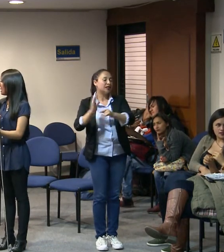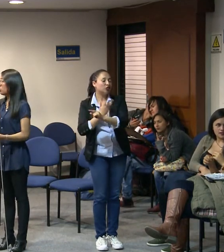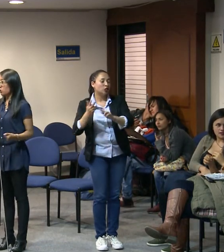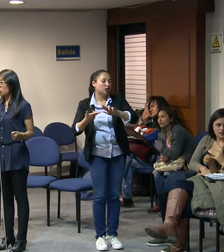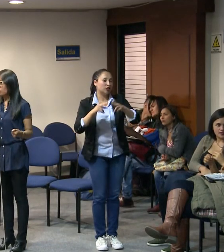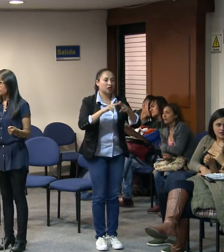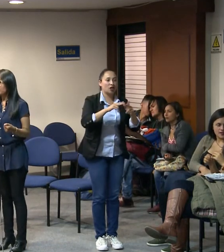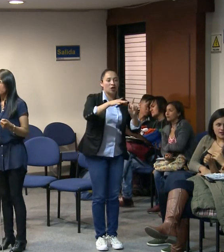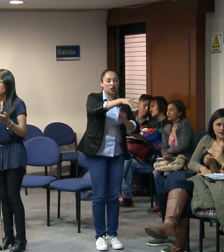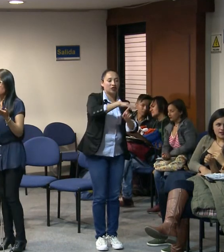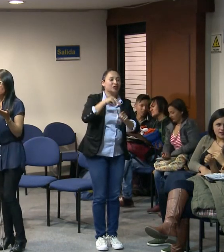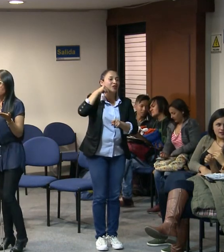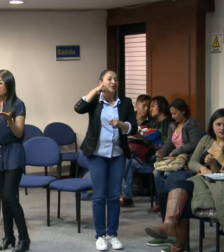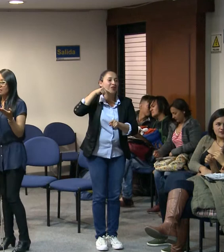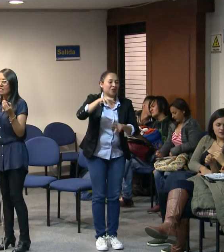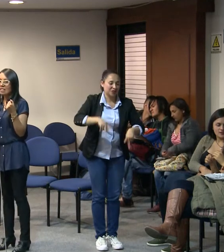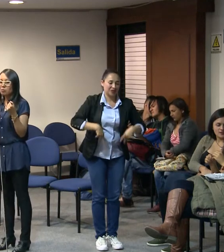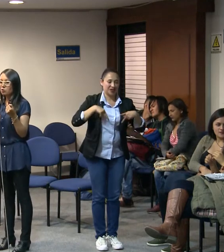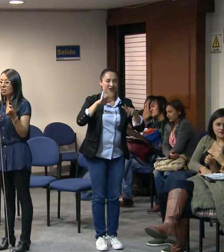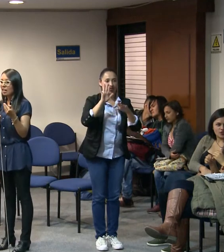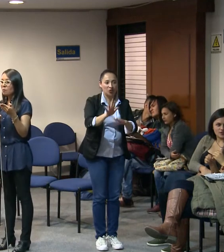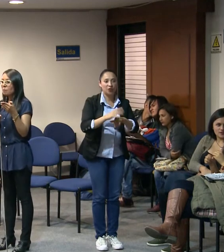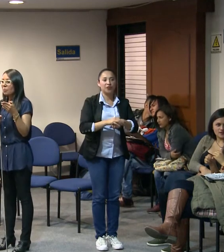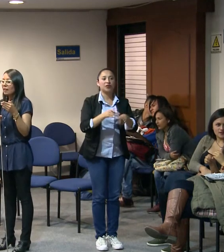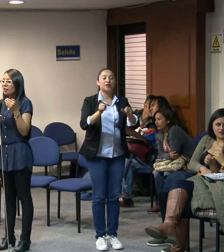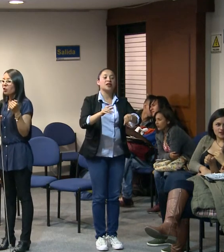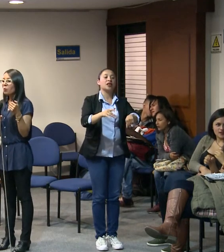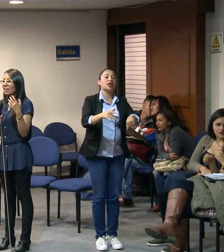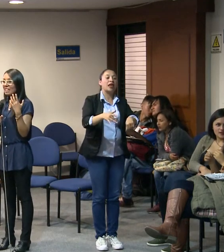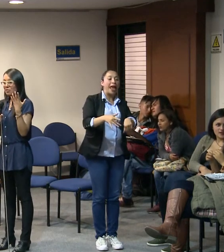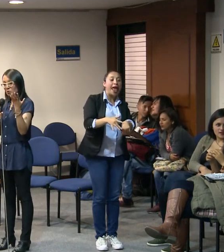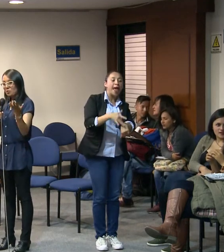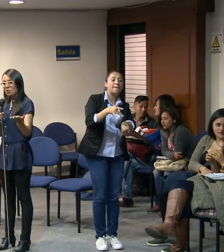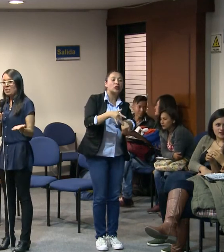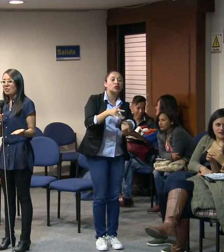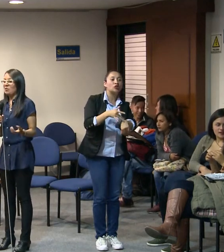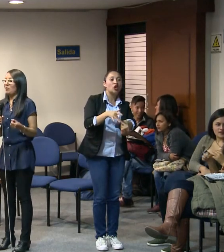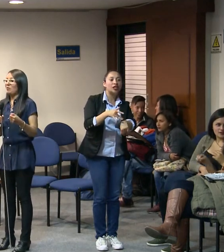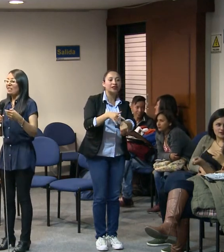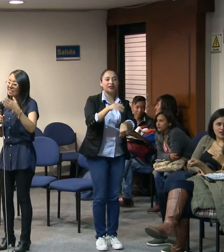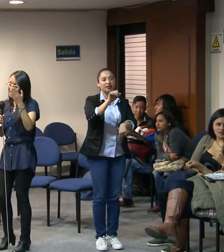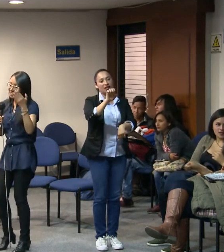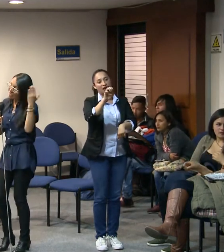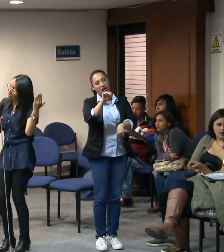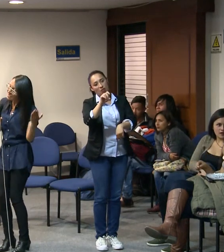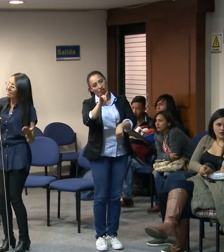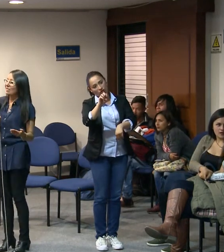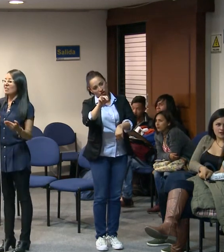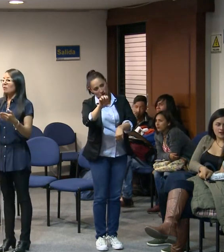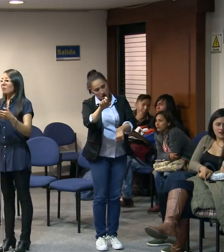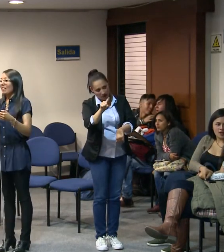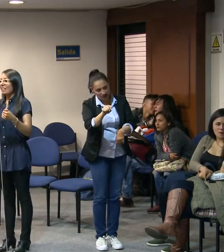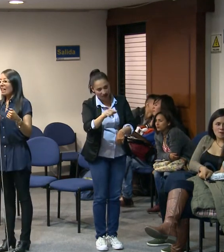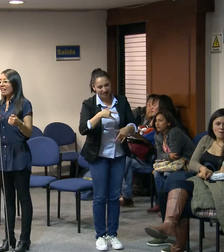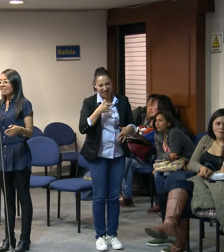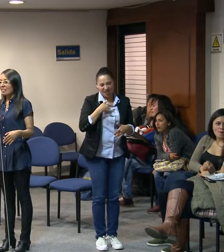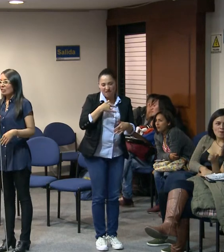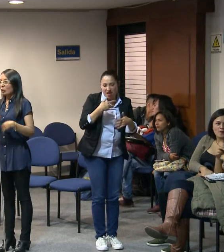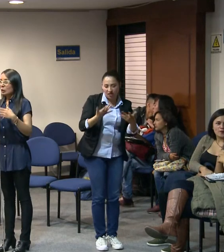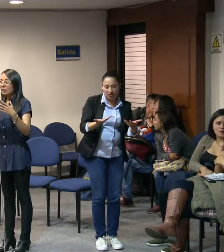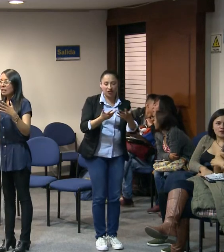Y emoción. Pues obviamente la música, como hay algunos niños, niñas y adolescentes,